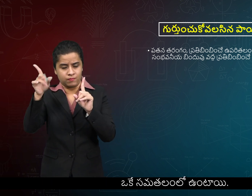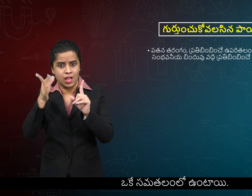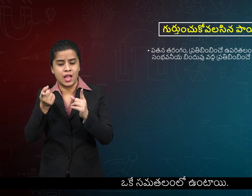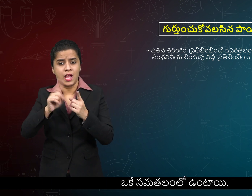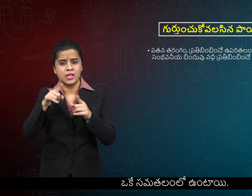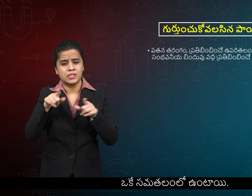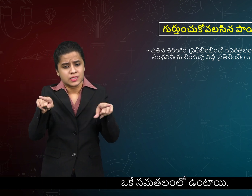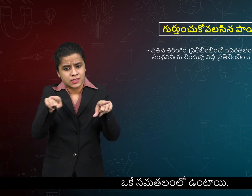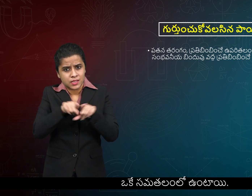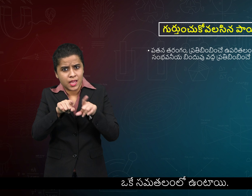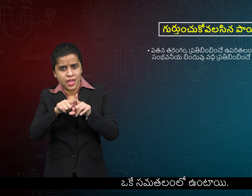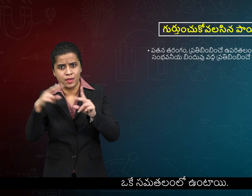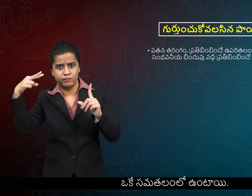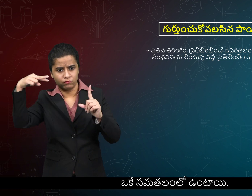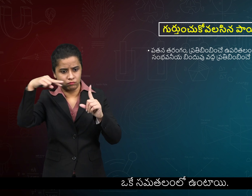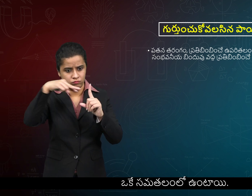ఒకే సమతలంలో ఉంటాయి.